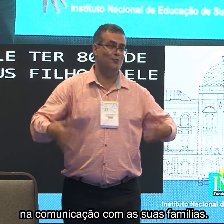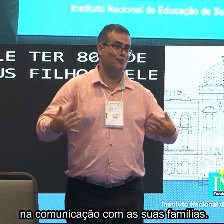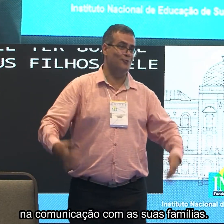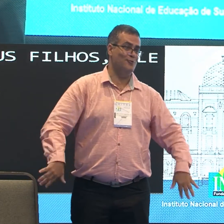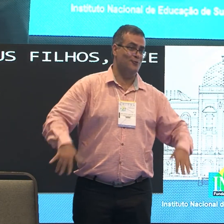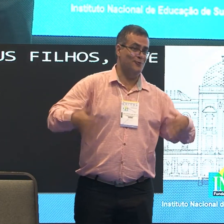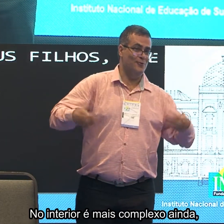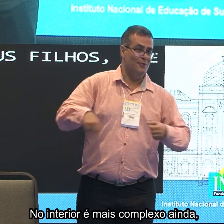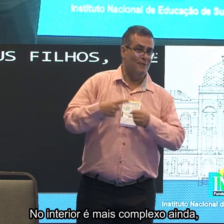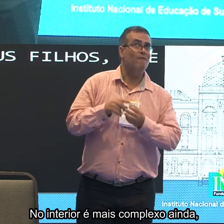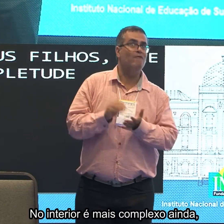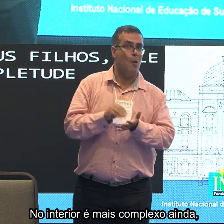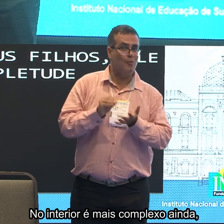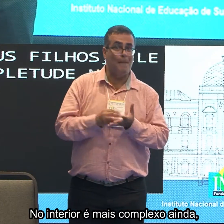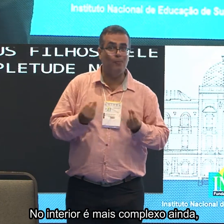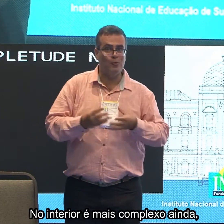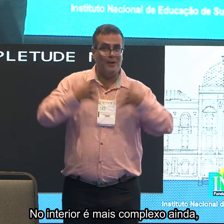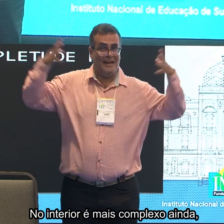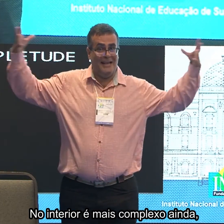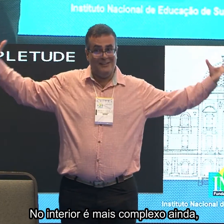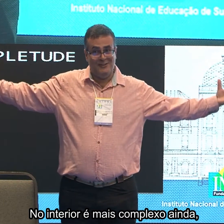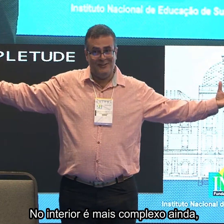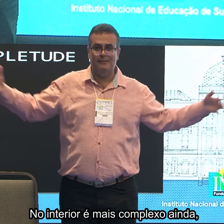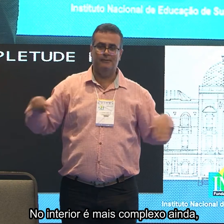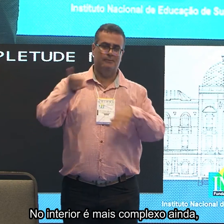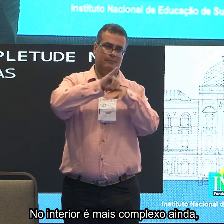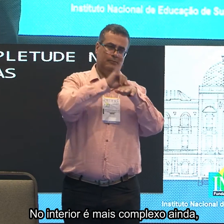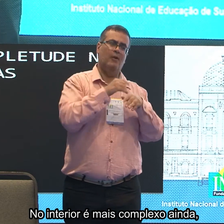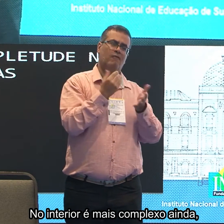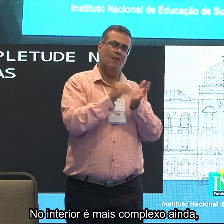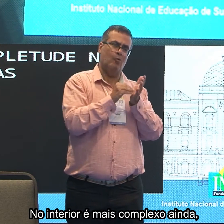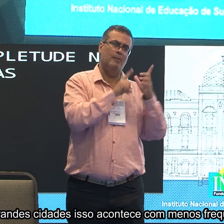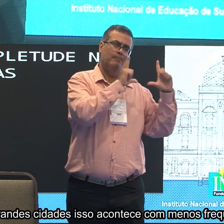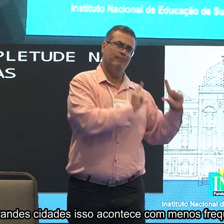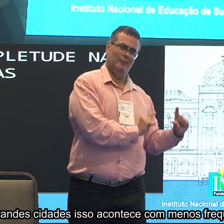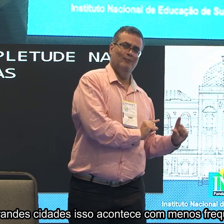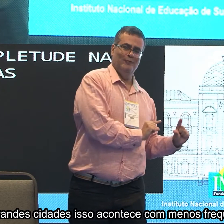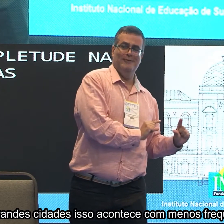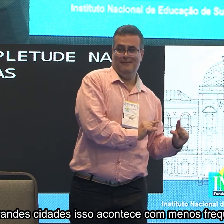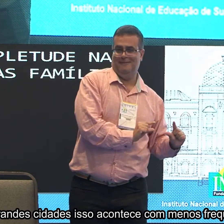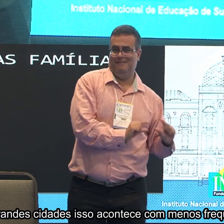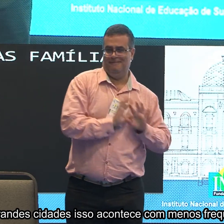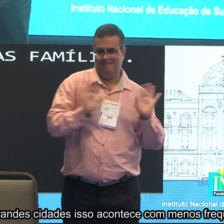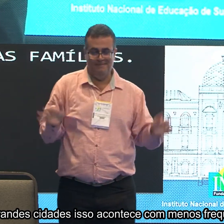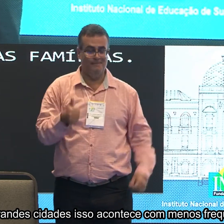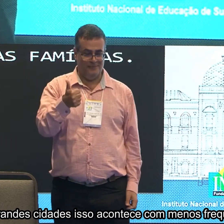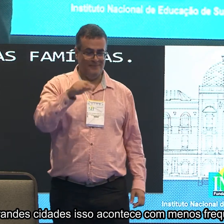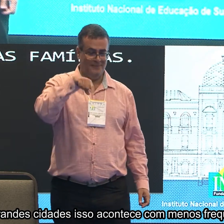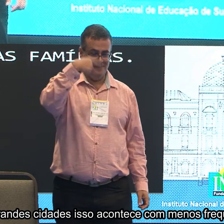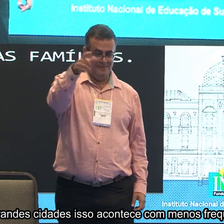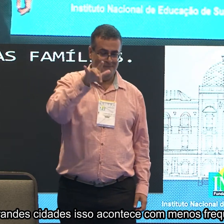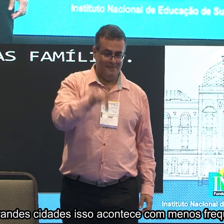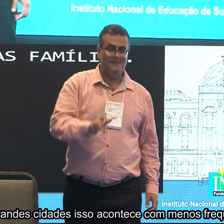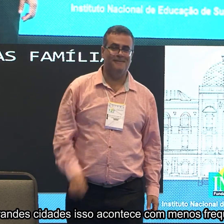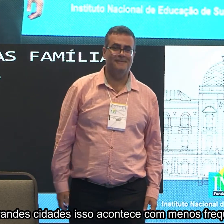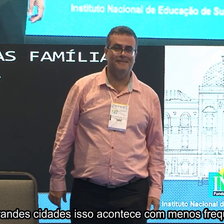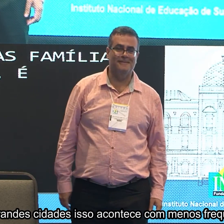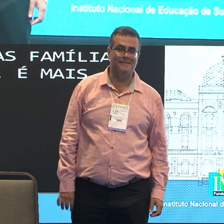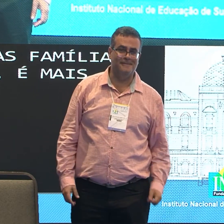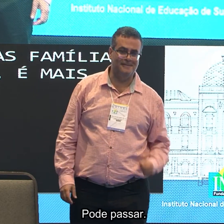famílias. No interior, então, é mais complexo ainda. Nas grandes cidades, isso acontece com menos frequência.